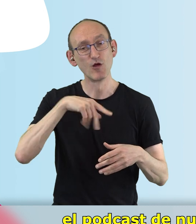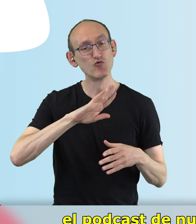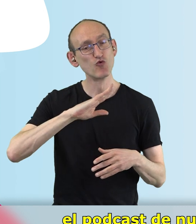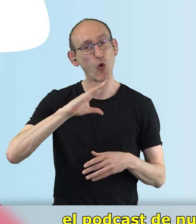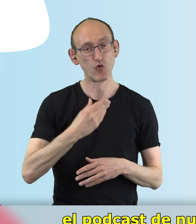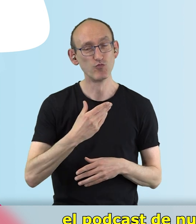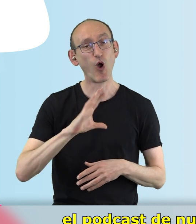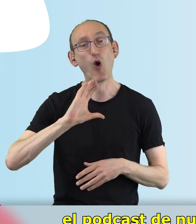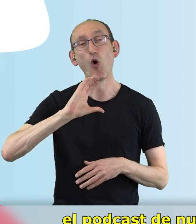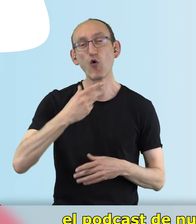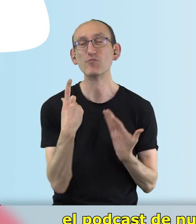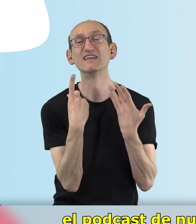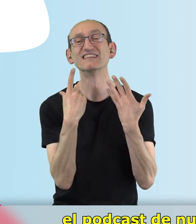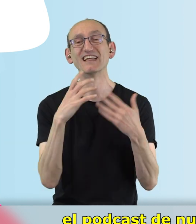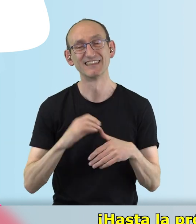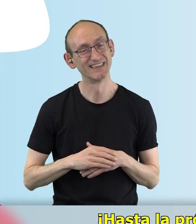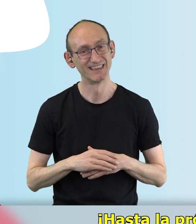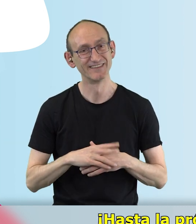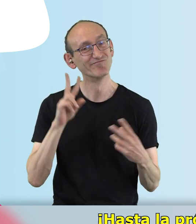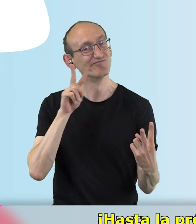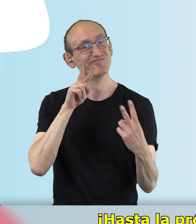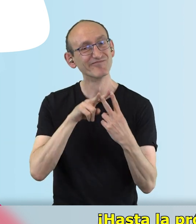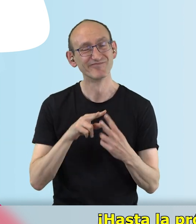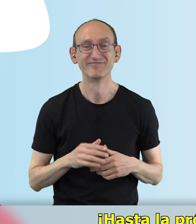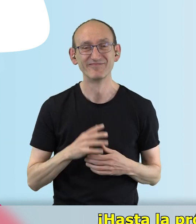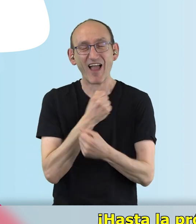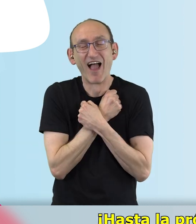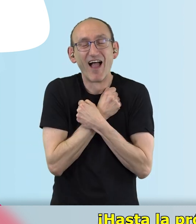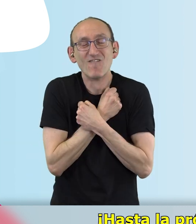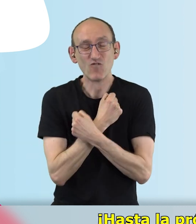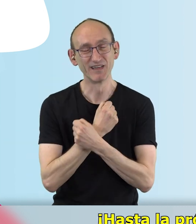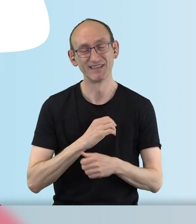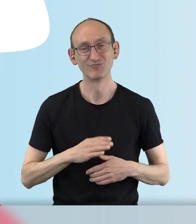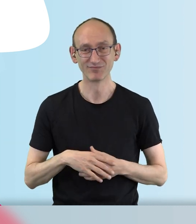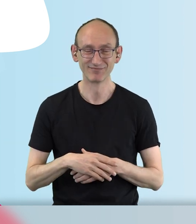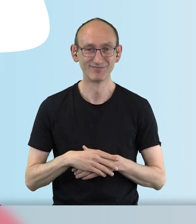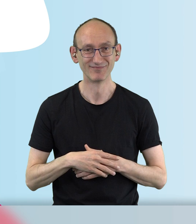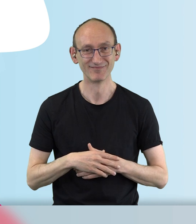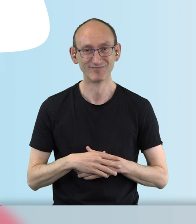nuestro club, el Club de los 60. Hasta la próxima. Un fuerte abrazo.